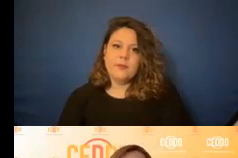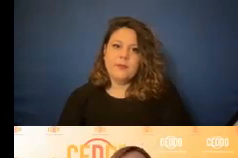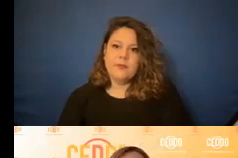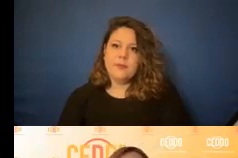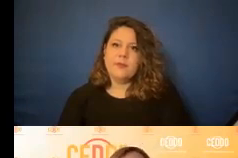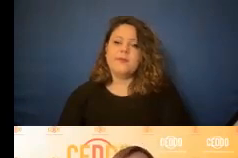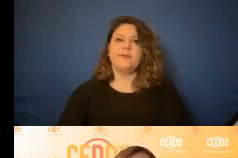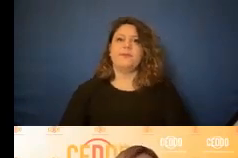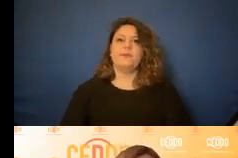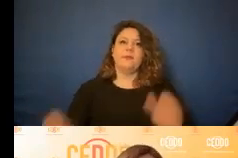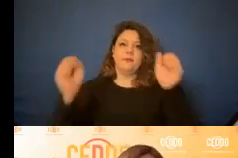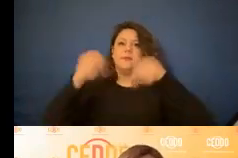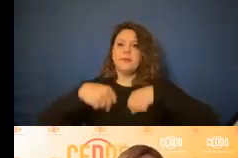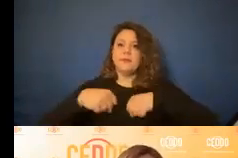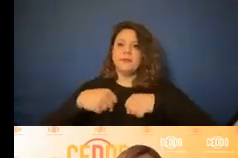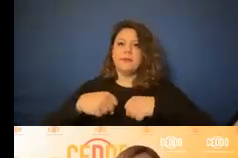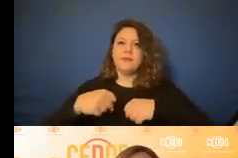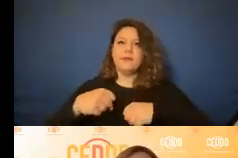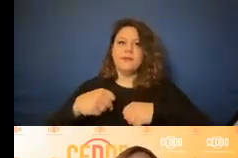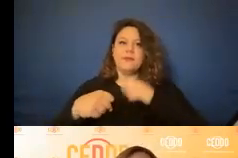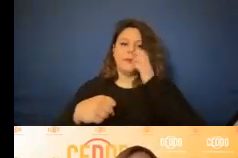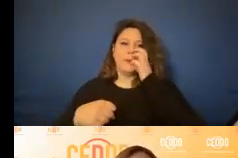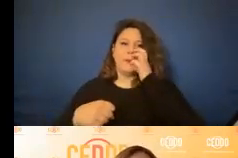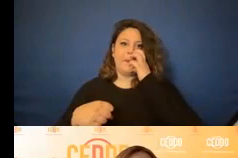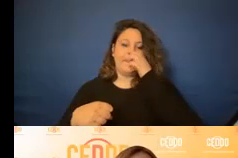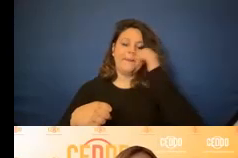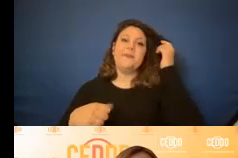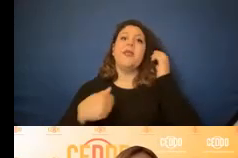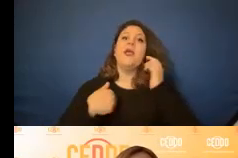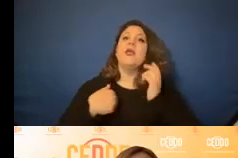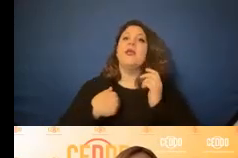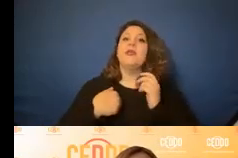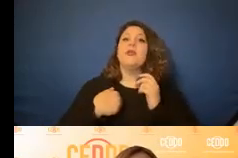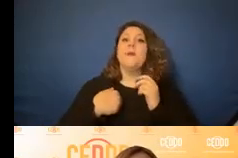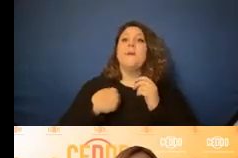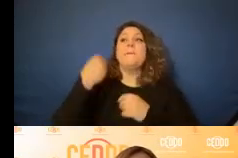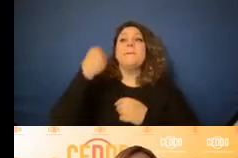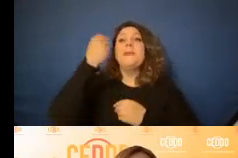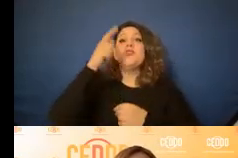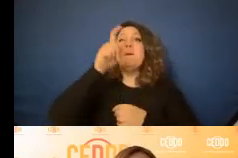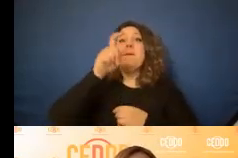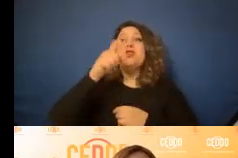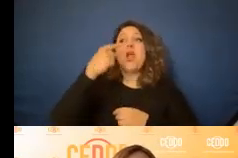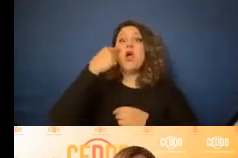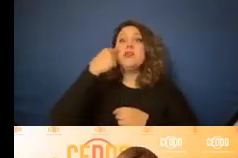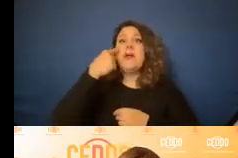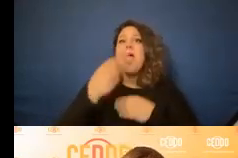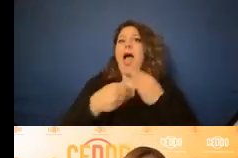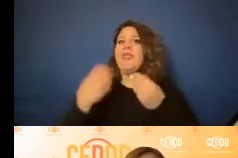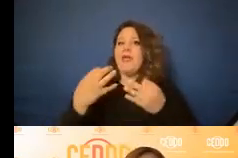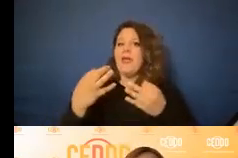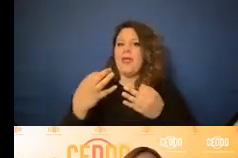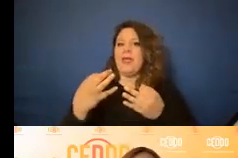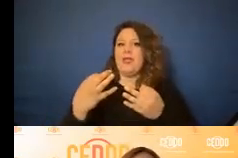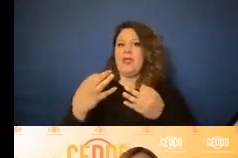Vale. Bueno, esto es un poco la función que entiendo que tienen que hacer los observadores. La de mecanismo de protección de